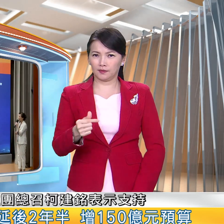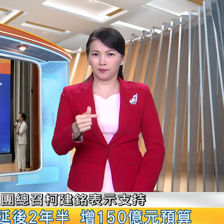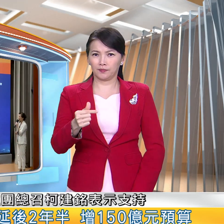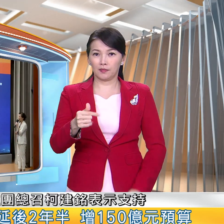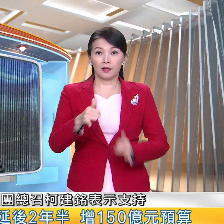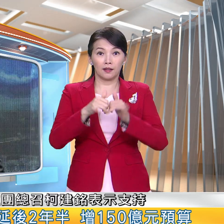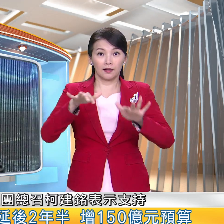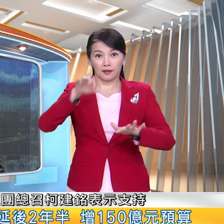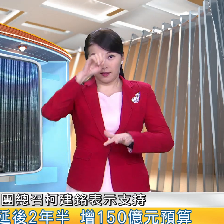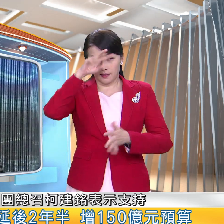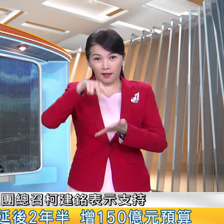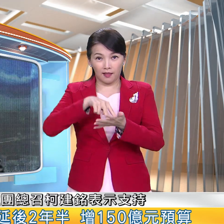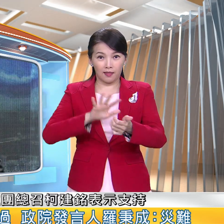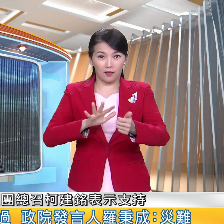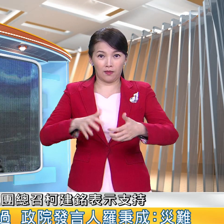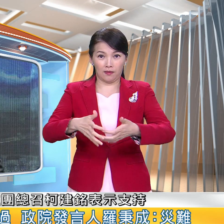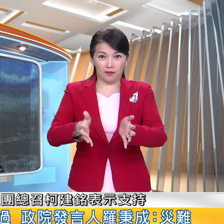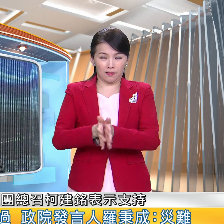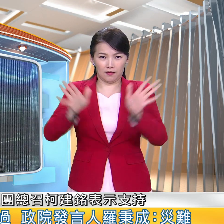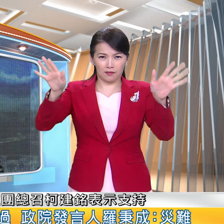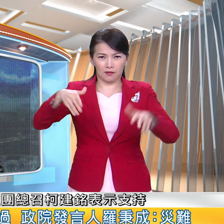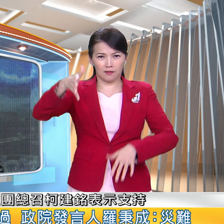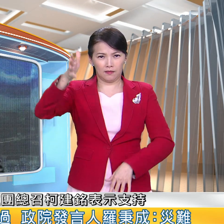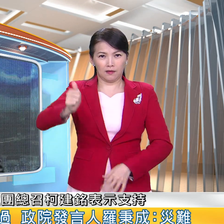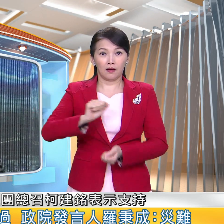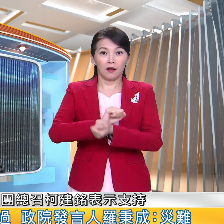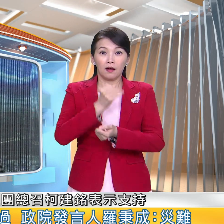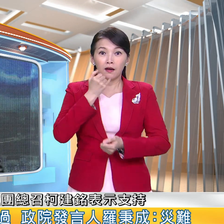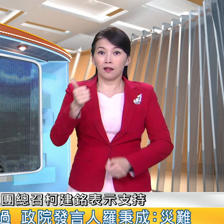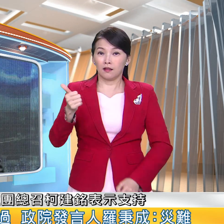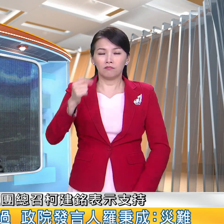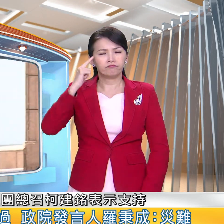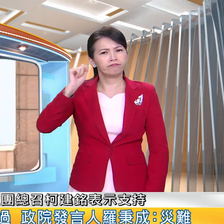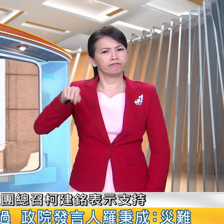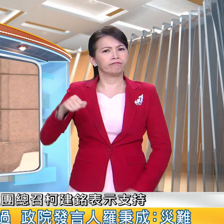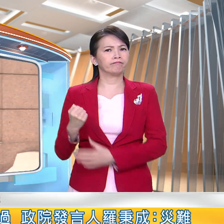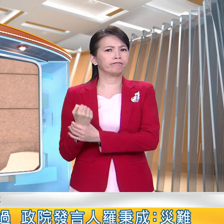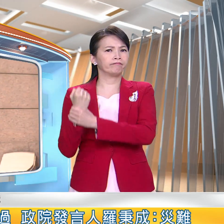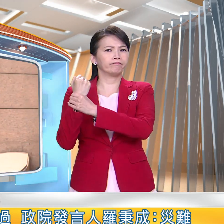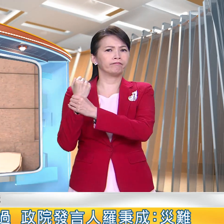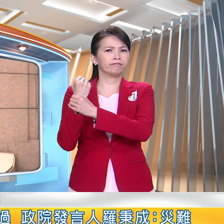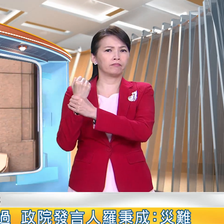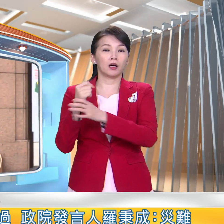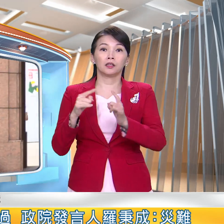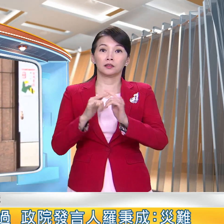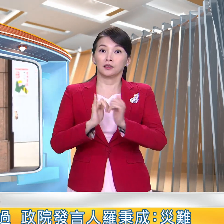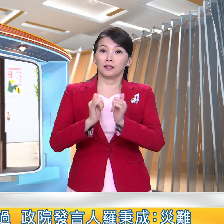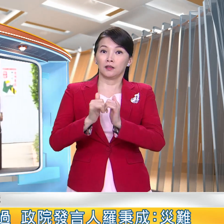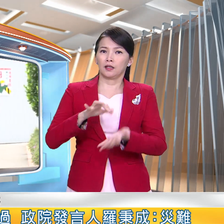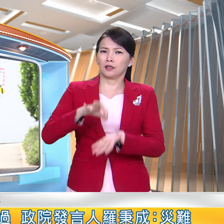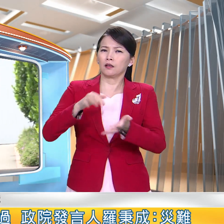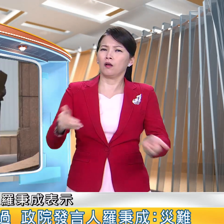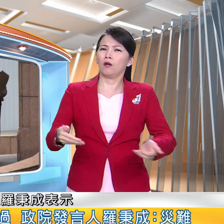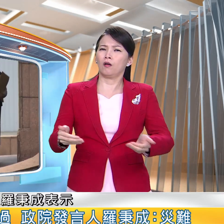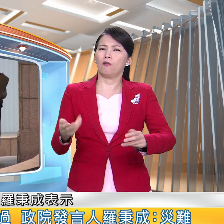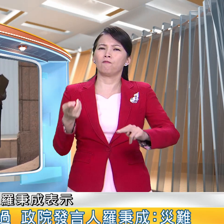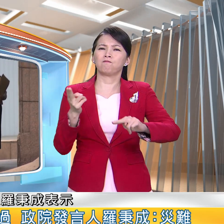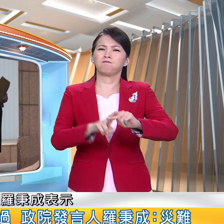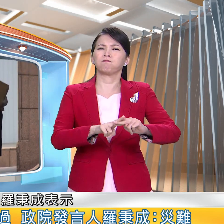总召柯建铭是表示支持，而对于公投案，行政院发言人